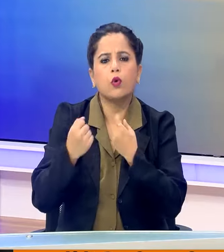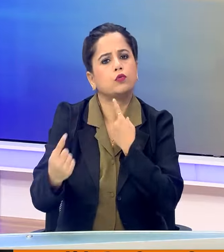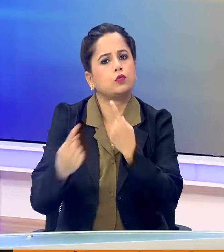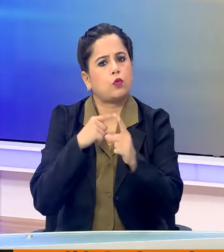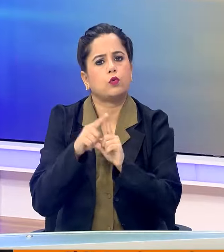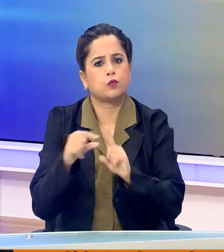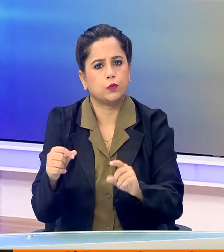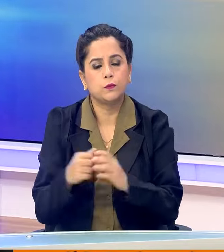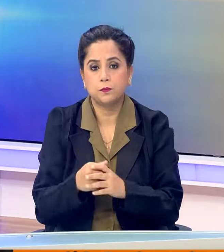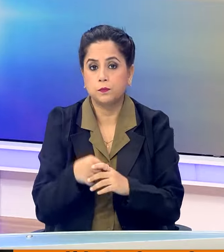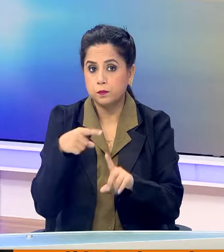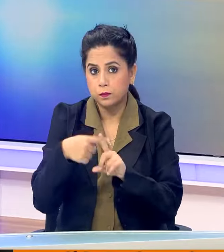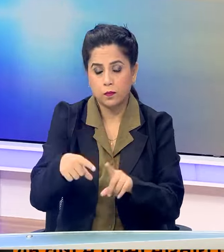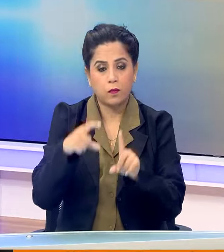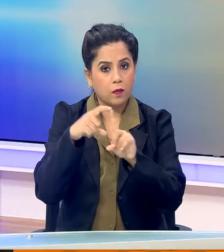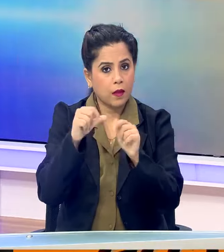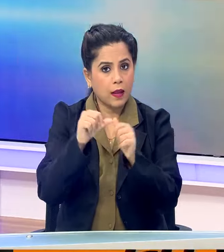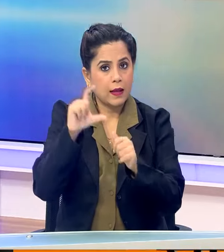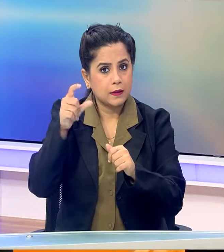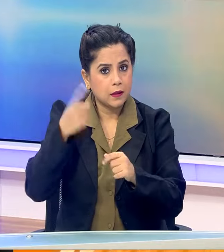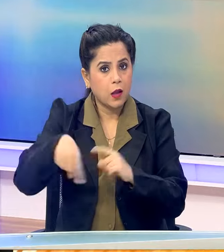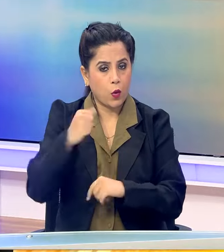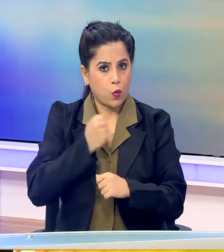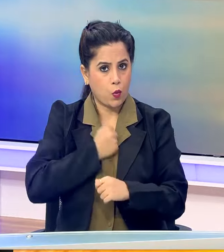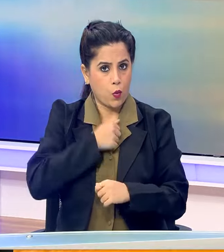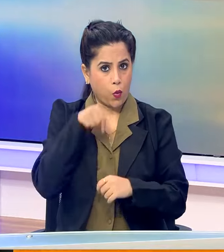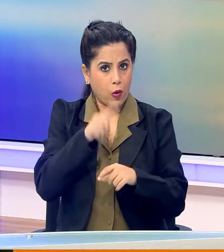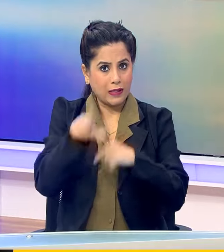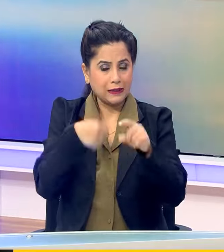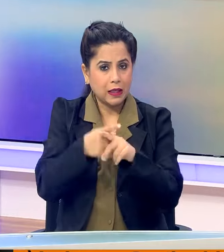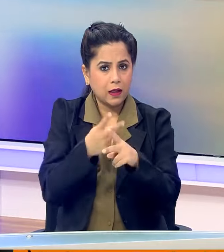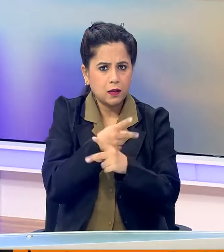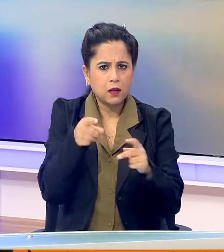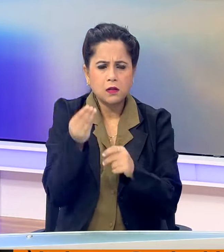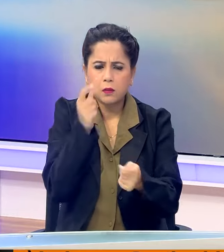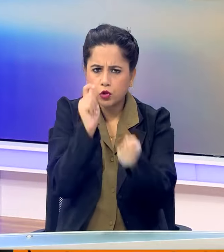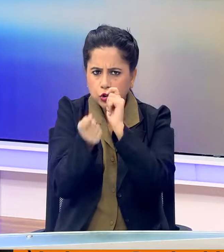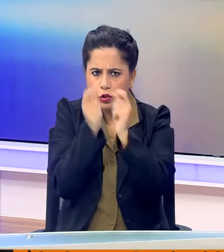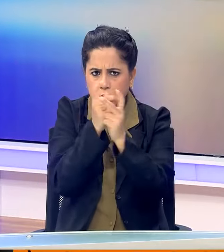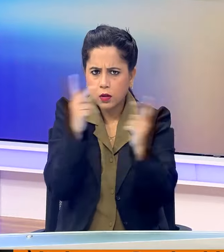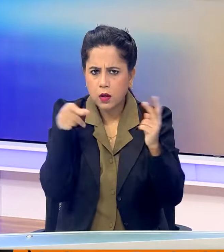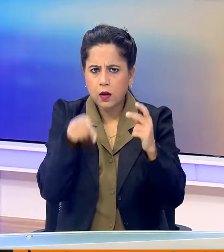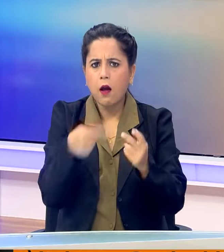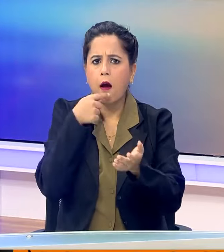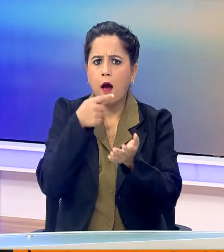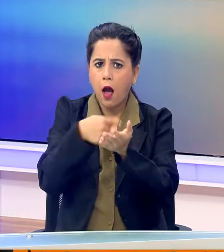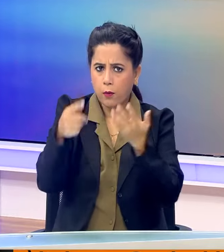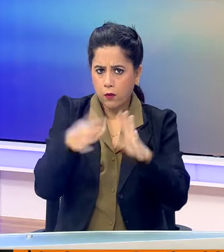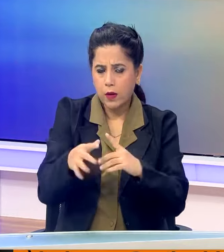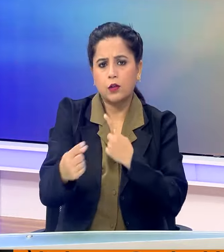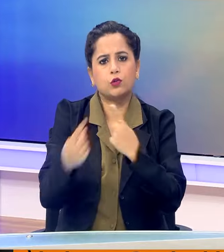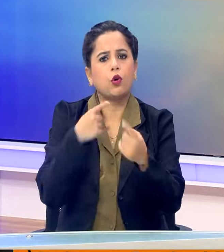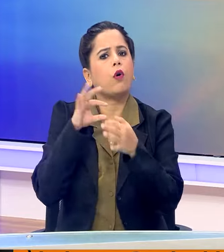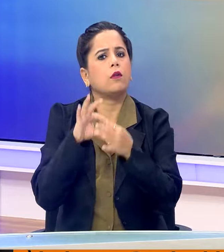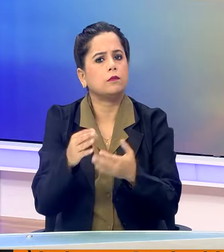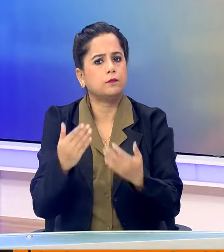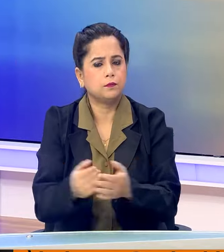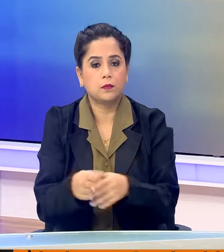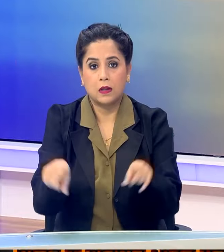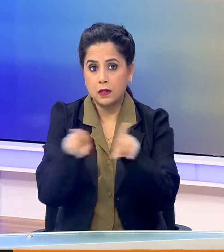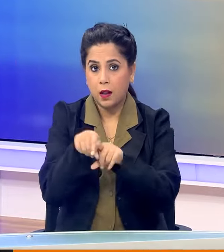जाएगा वहीं डीएसी द्वारा स्वदेशी करके प्रतीक्षित में संशोधन को मंजूरी दिए जाने पर भी बात होगी